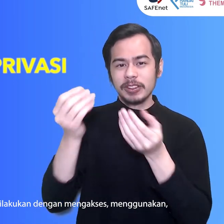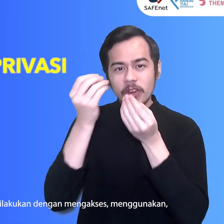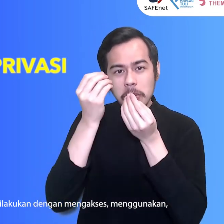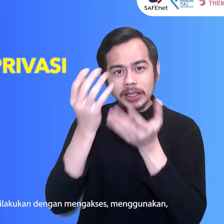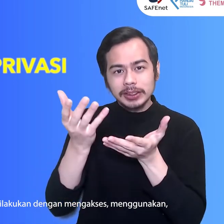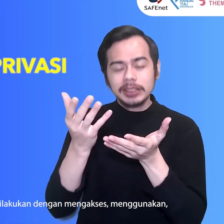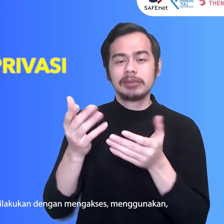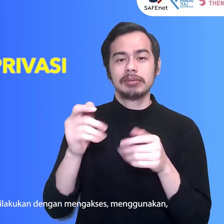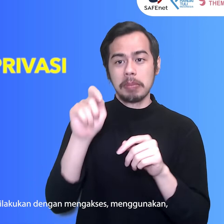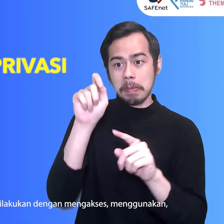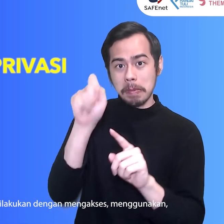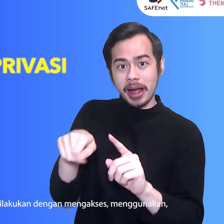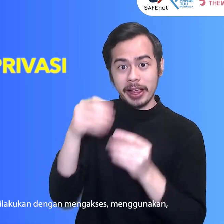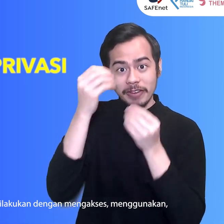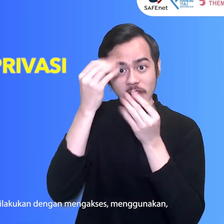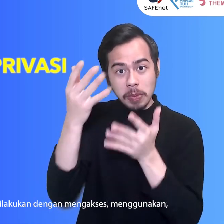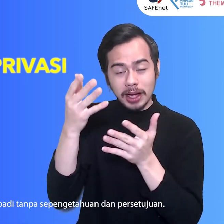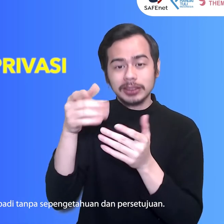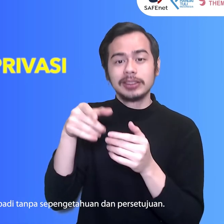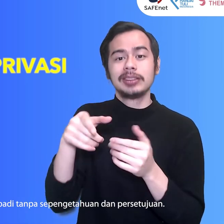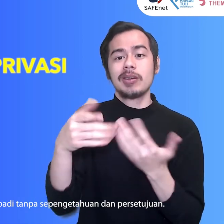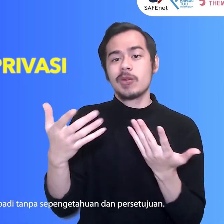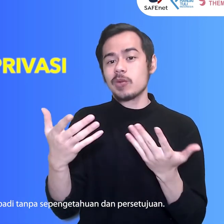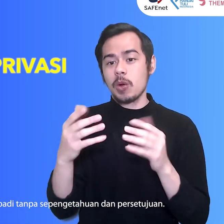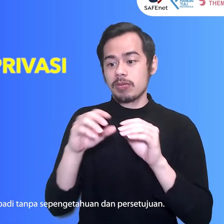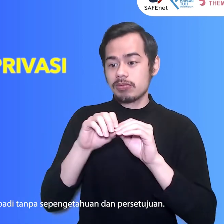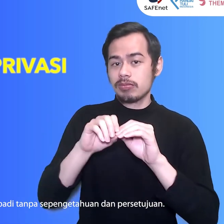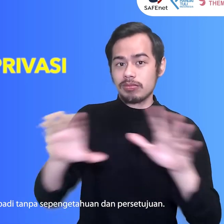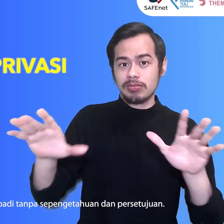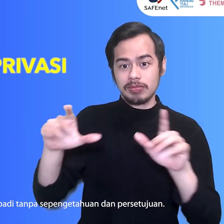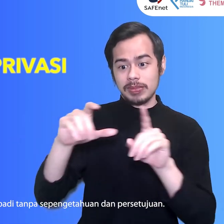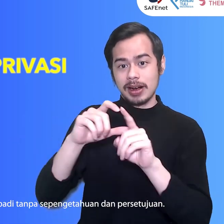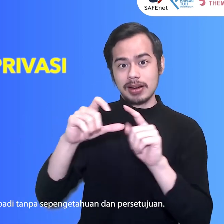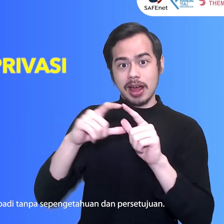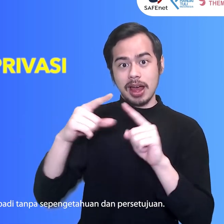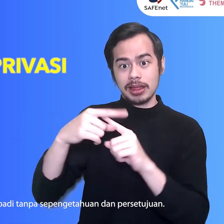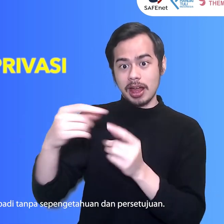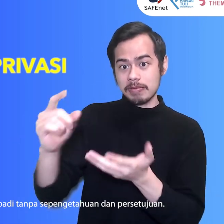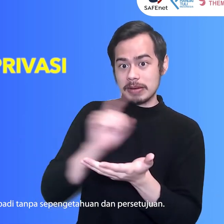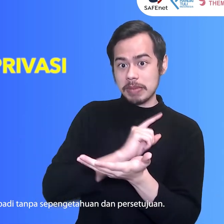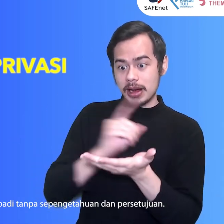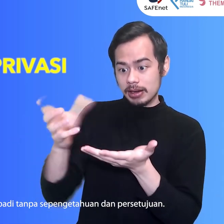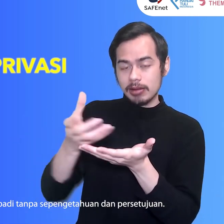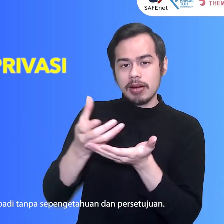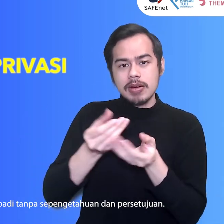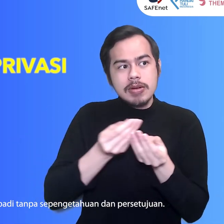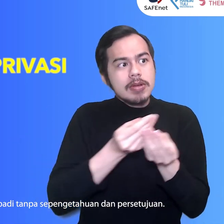serta menyebarkan data pribadi tanpa sepengetahuan dan persetujuan